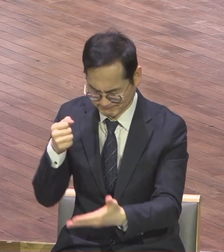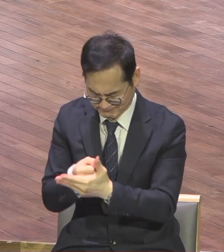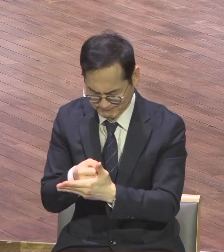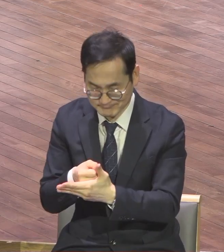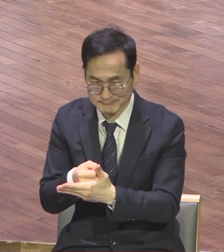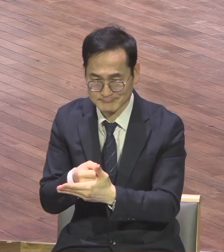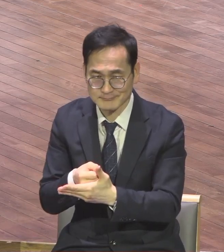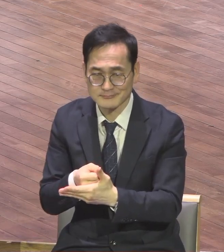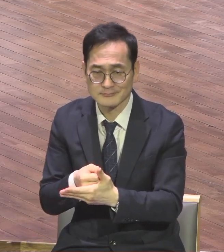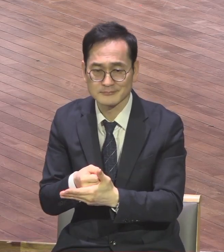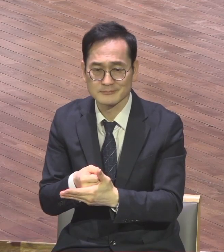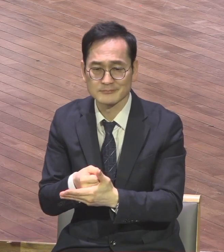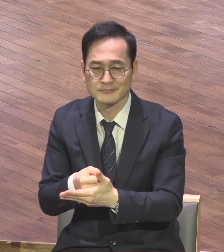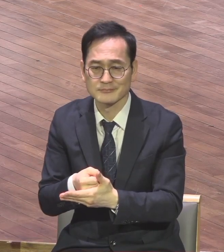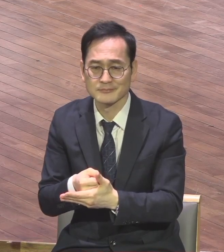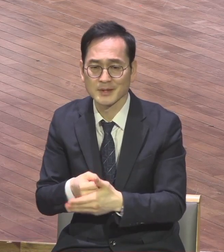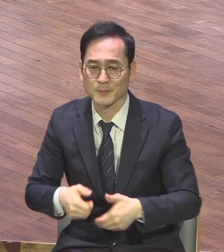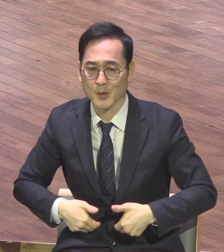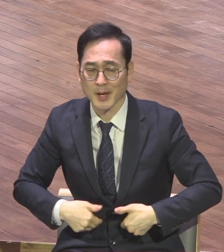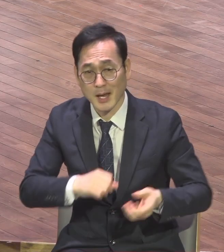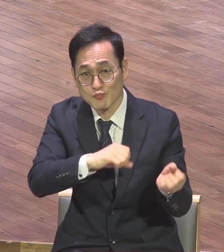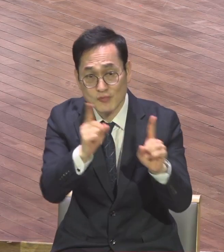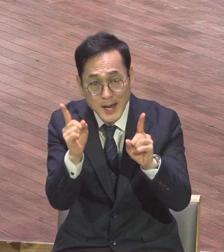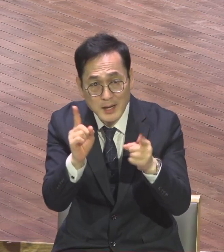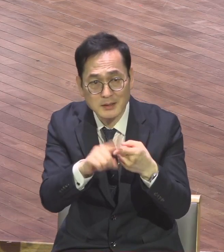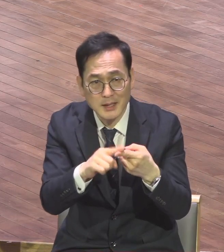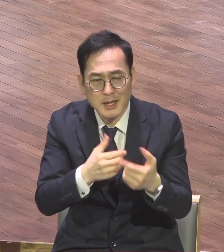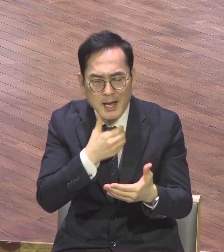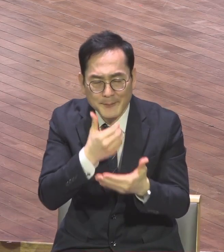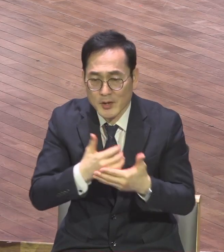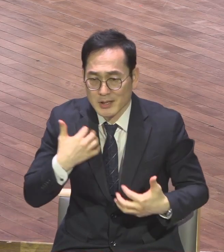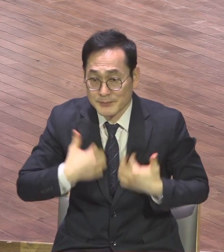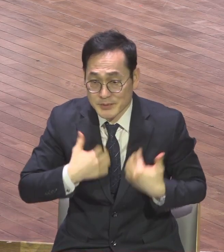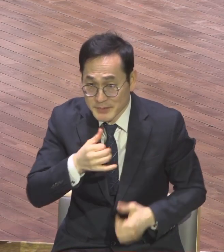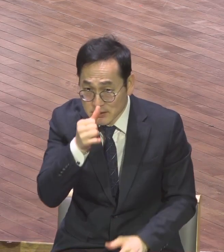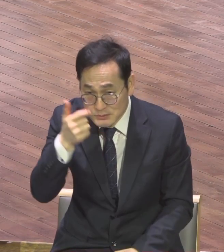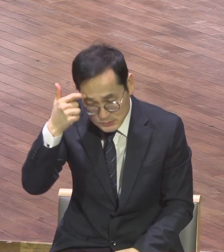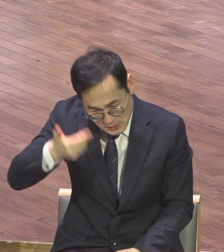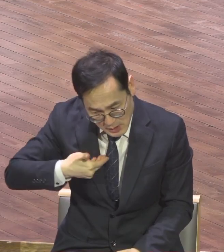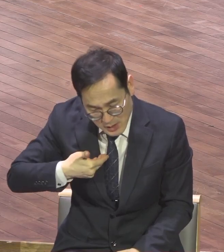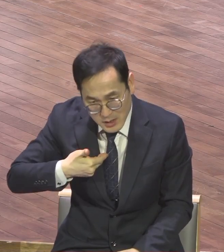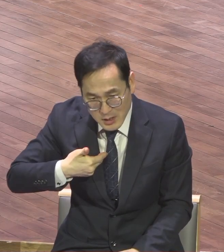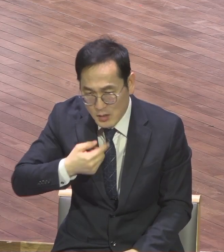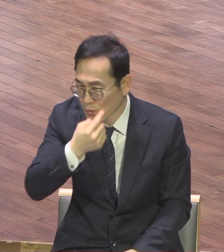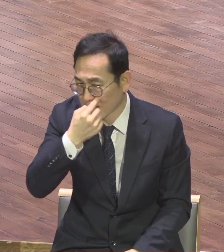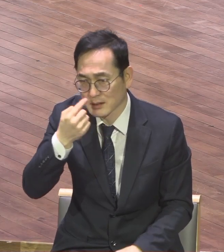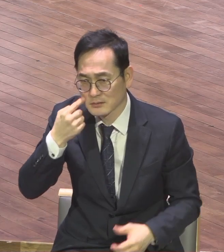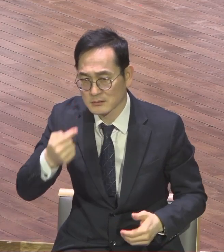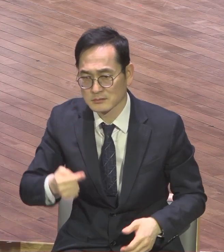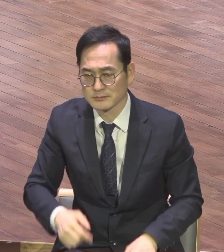이런 감격이 내 속에 있는가부터 점검해 보세요. 아이고 뭐 매년